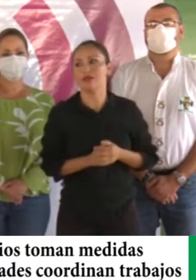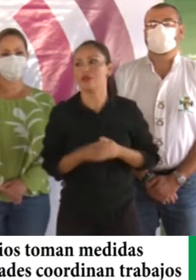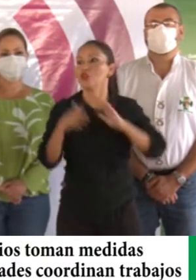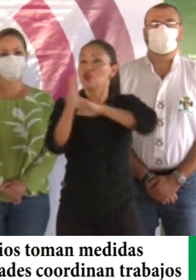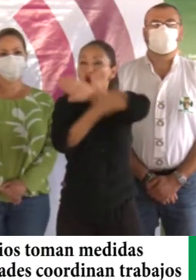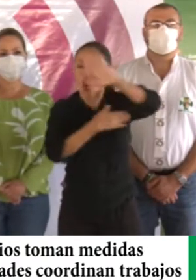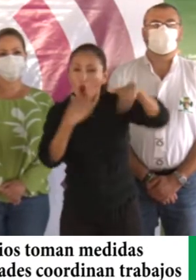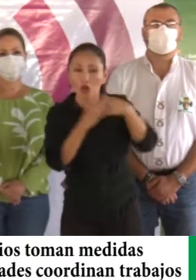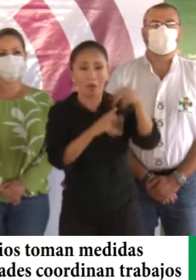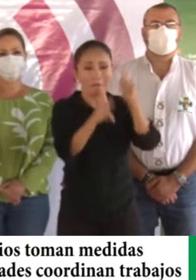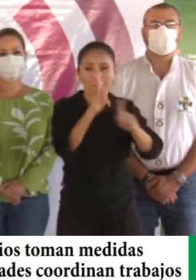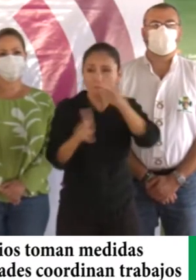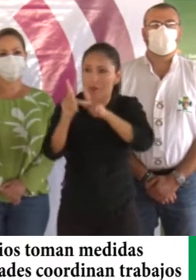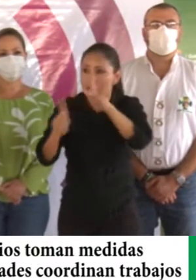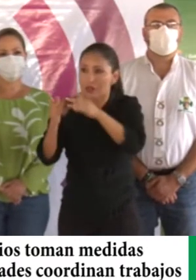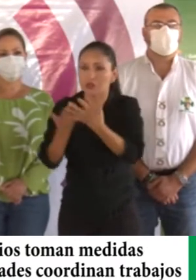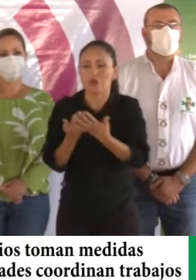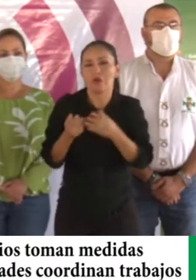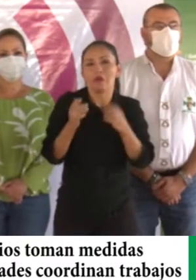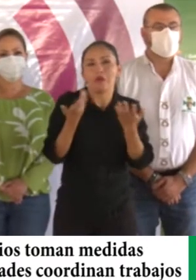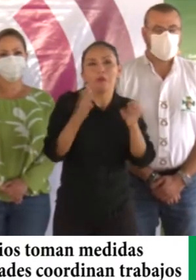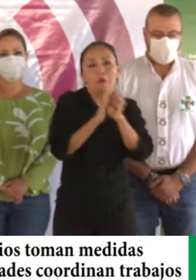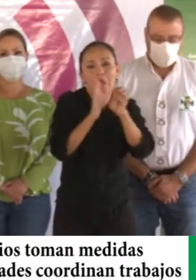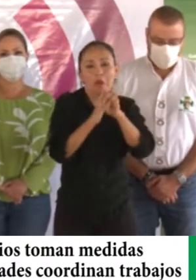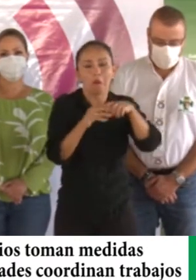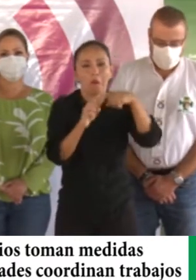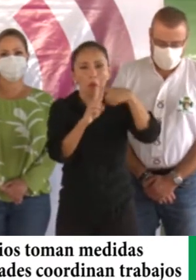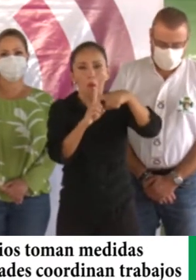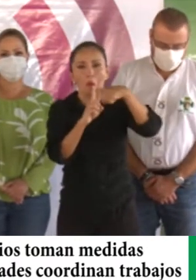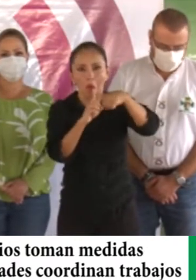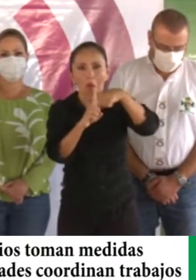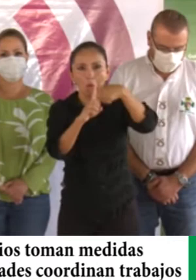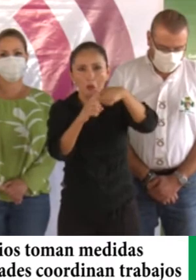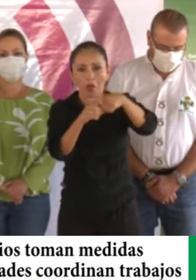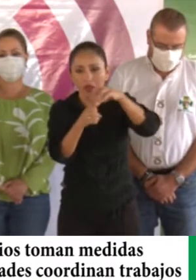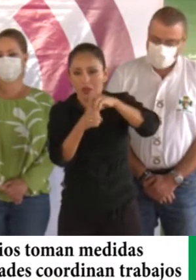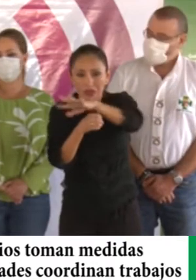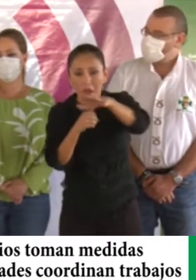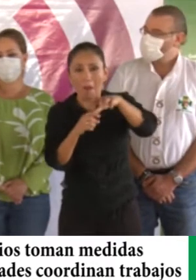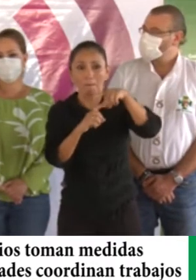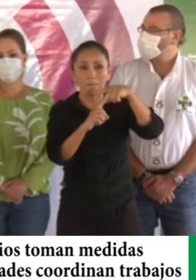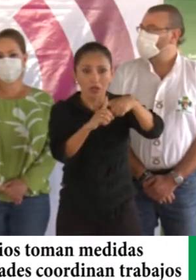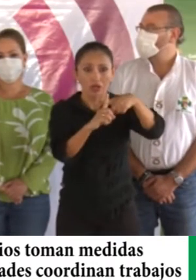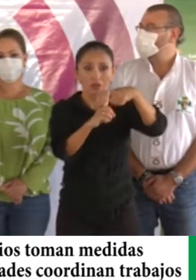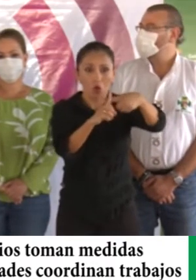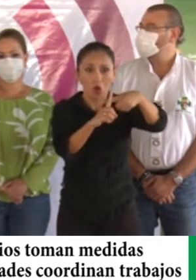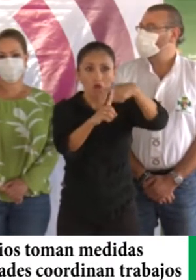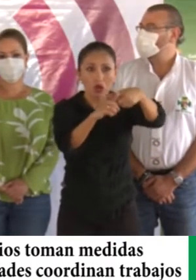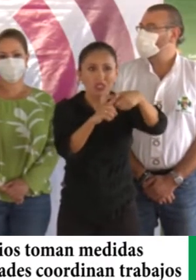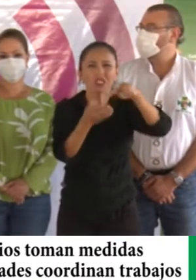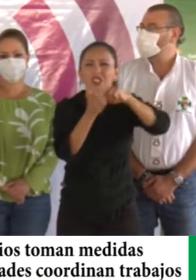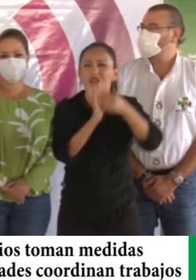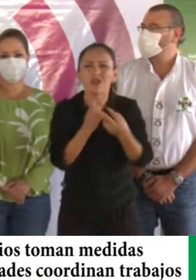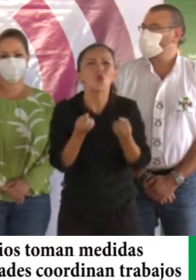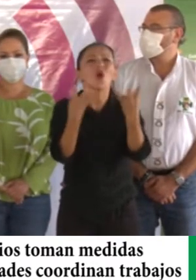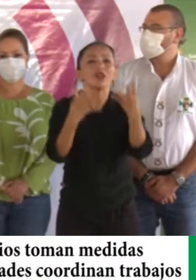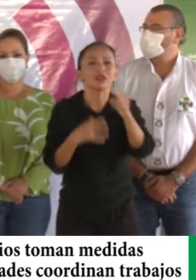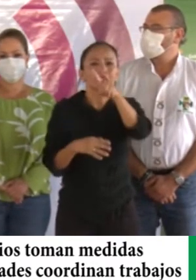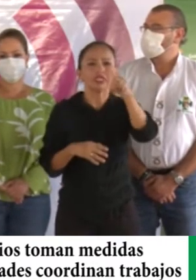Todos aquellos ciudadanos que en las pruebas de COVID-19 han dado positivo, que suman un total